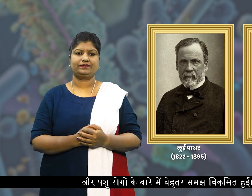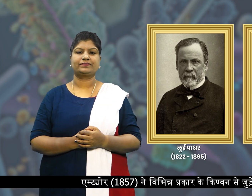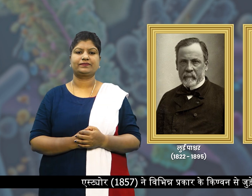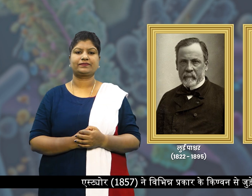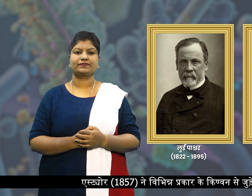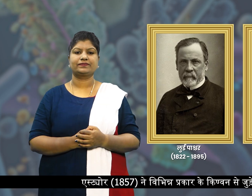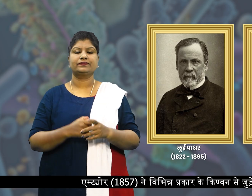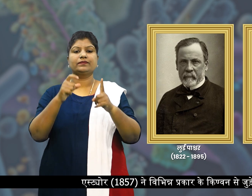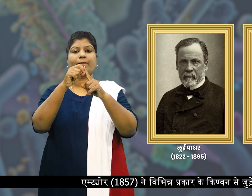एस्ट्योर